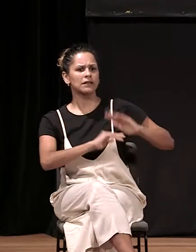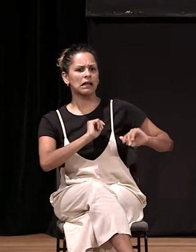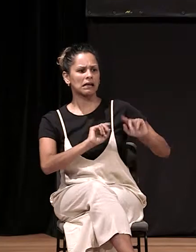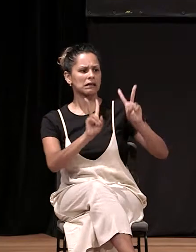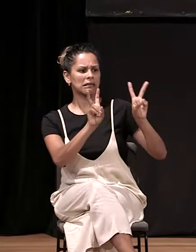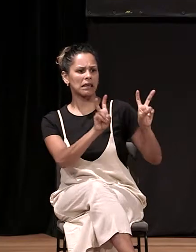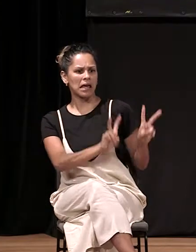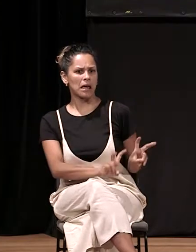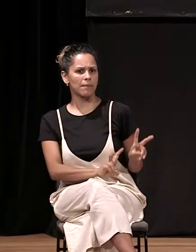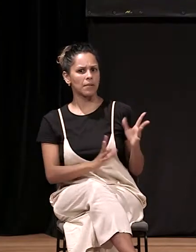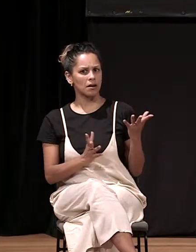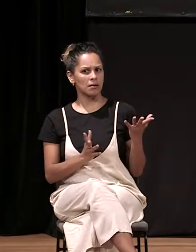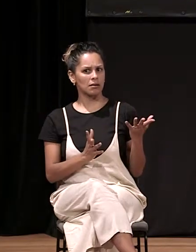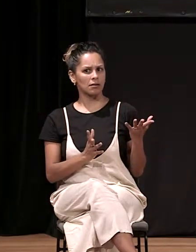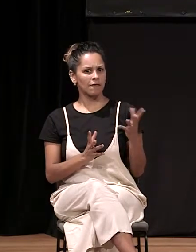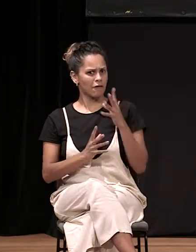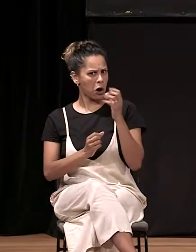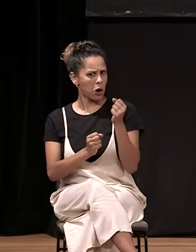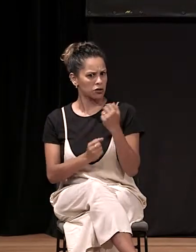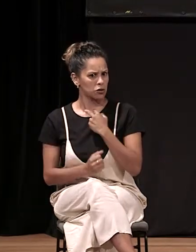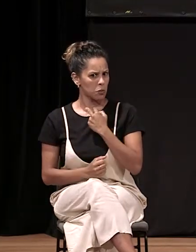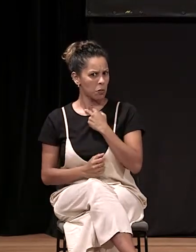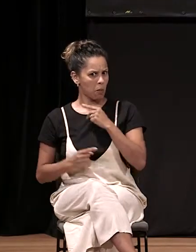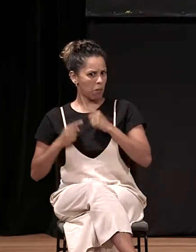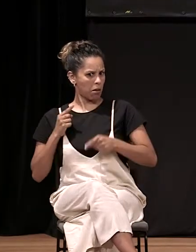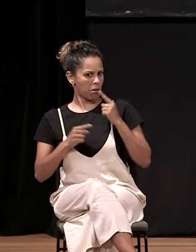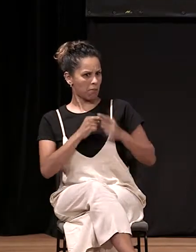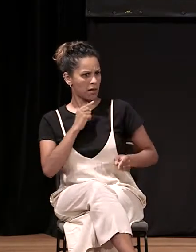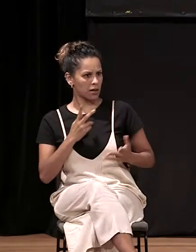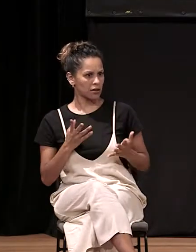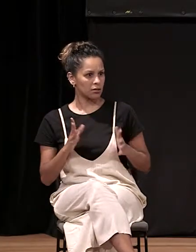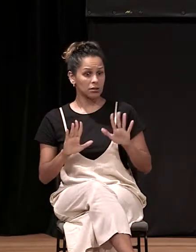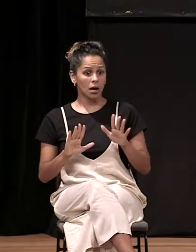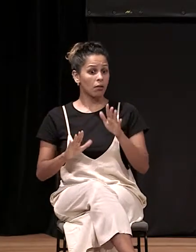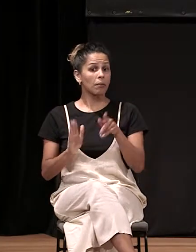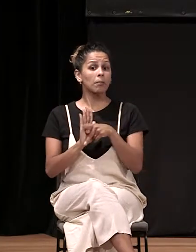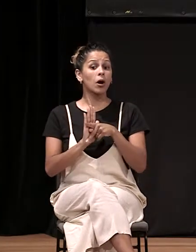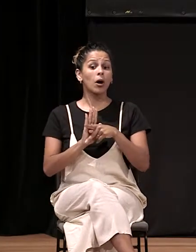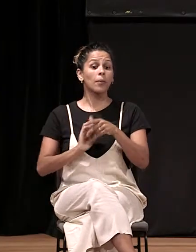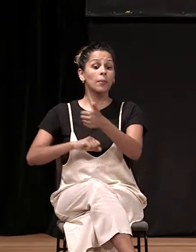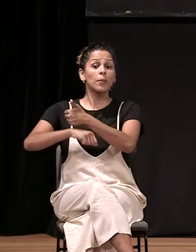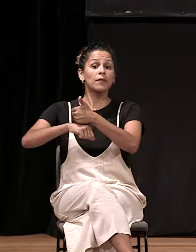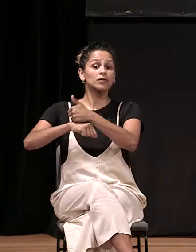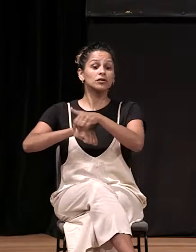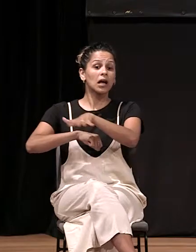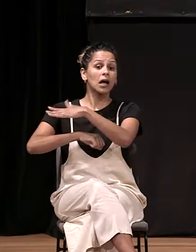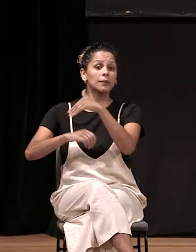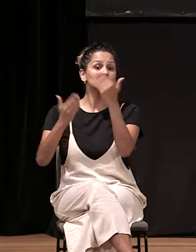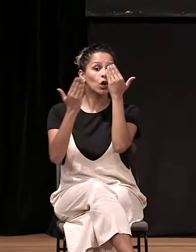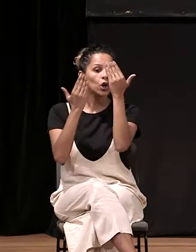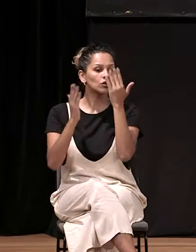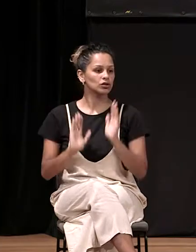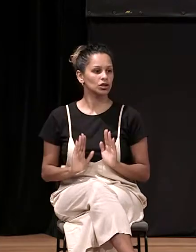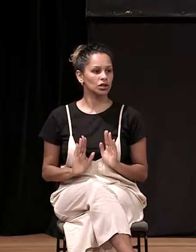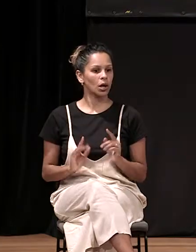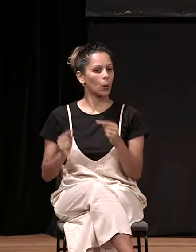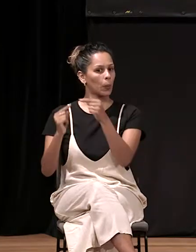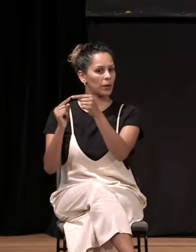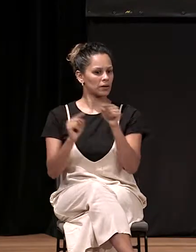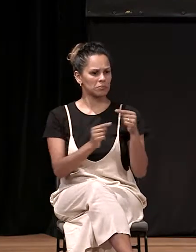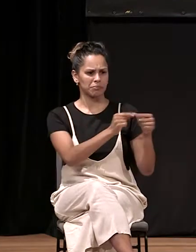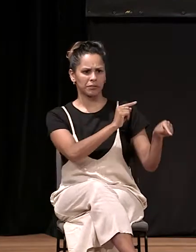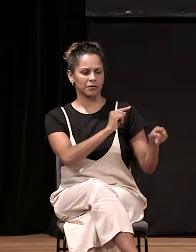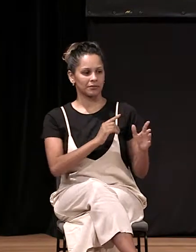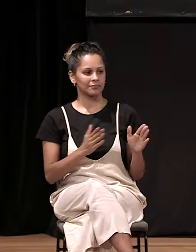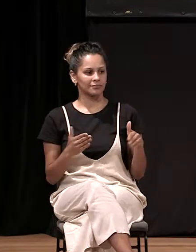grave, que não deveria ser trabalhado, e sim por profissionais da psicologia. Mas como a gente